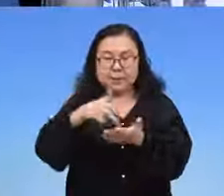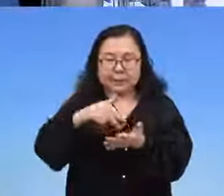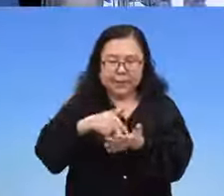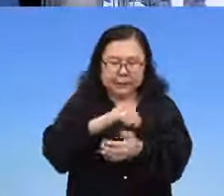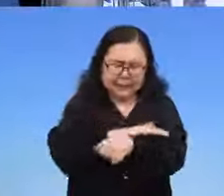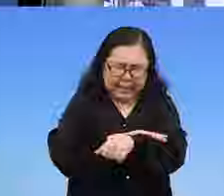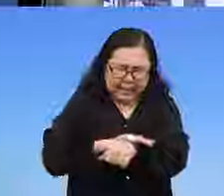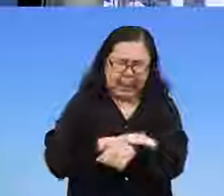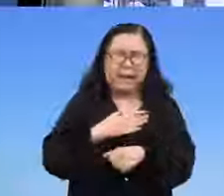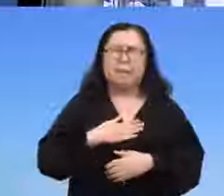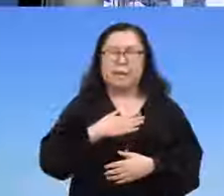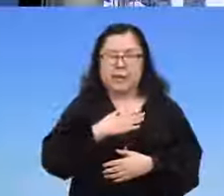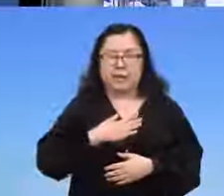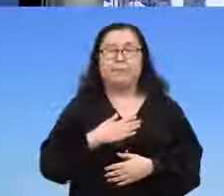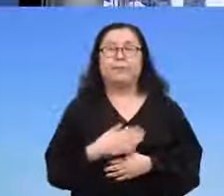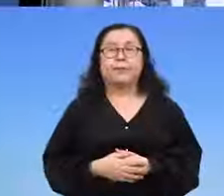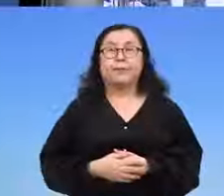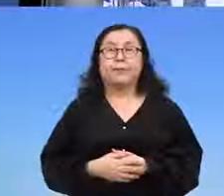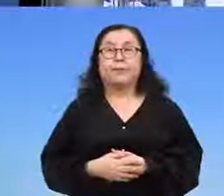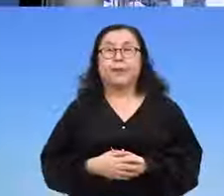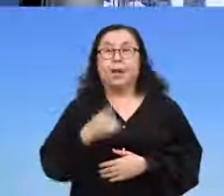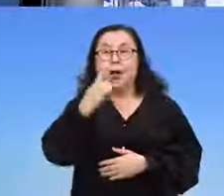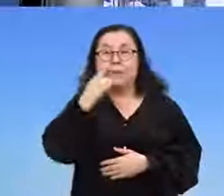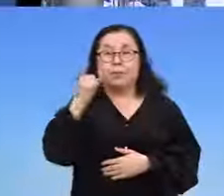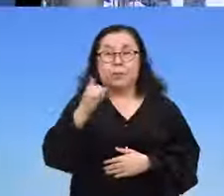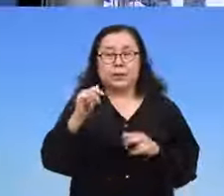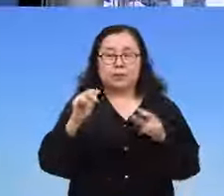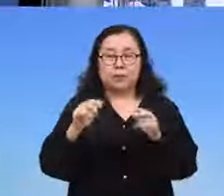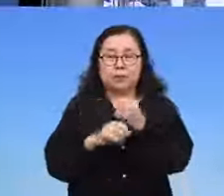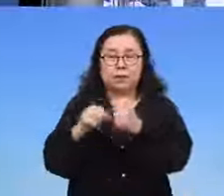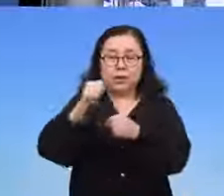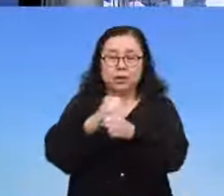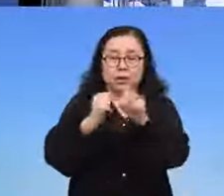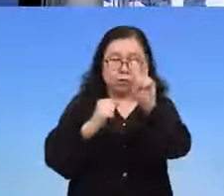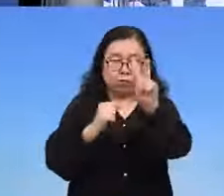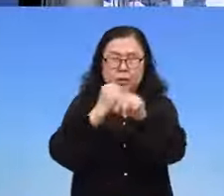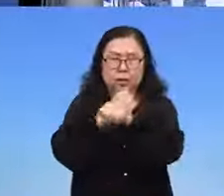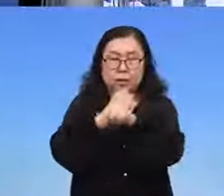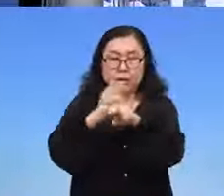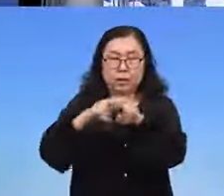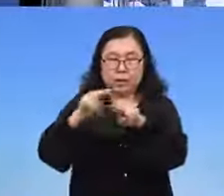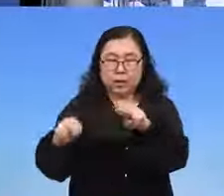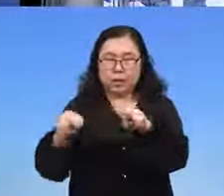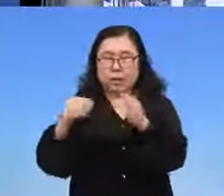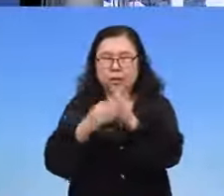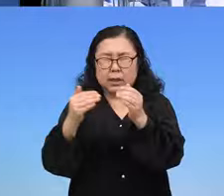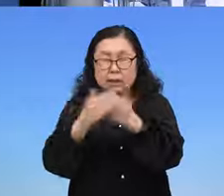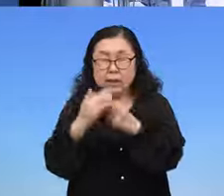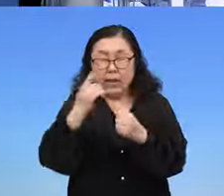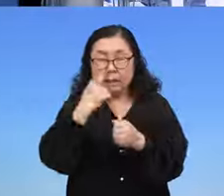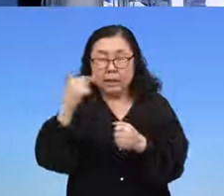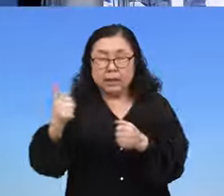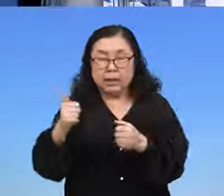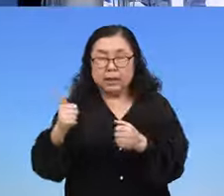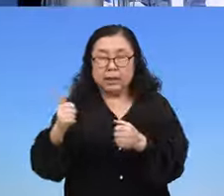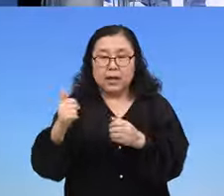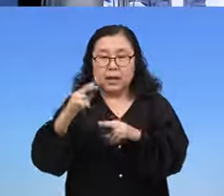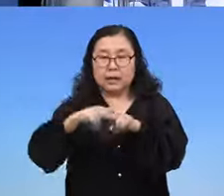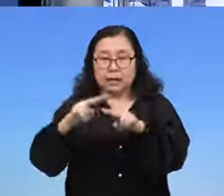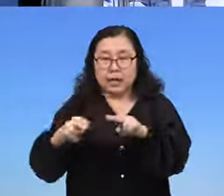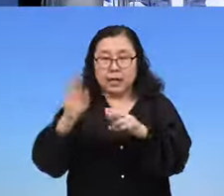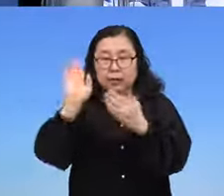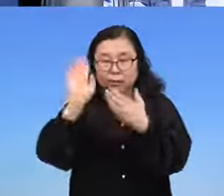그러면서 참 가슴 아픈 현실을 거기다 적어놨더라고요. 부모님이 개척만 2번 하시고 은퇴하셨기에